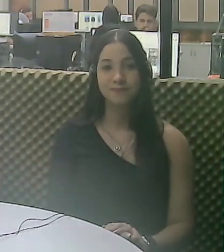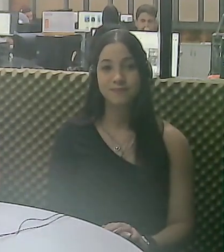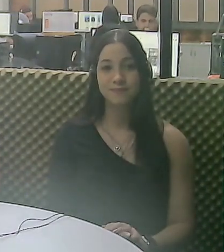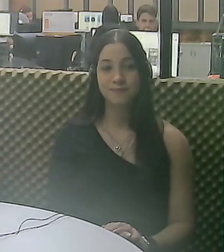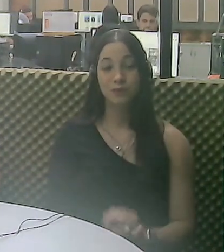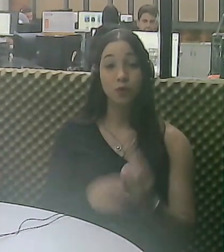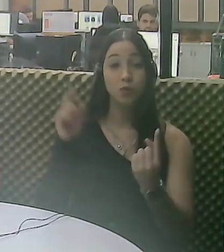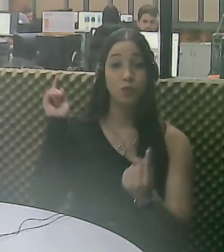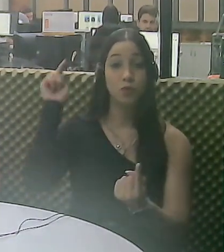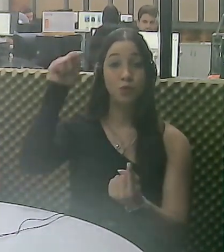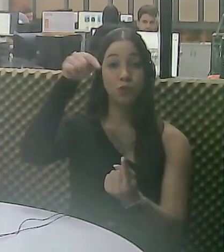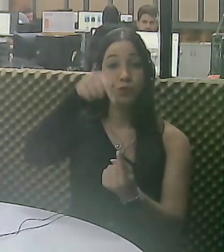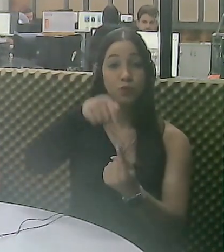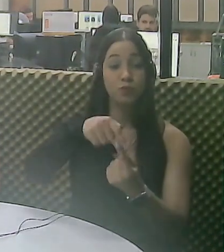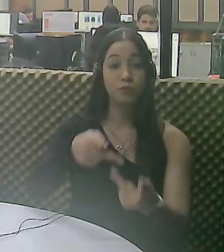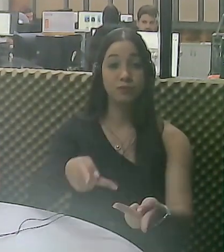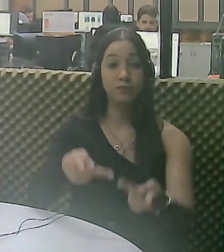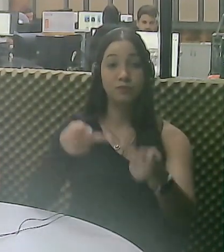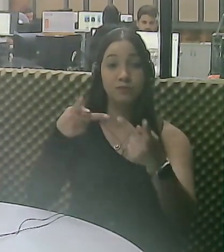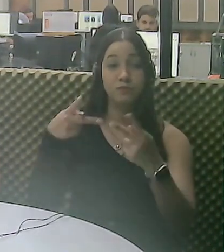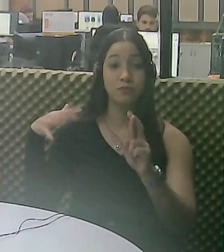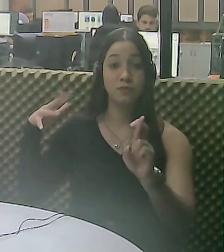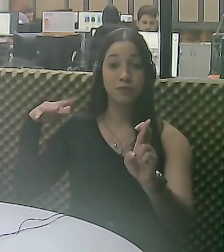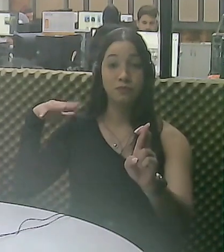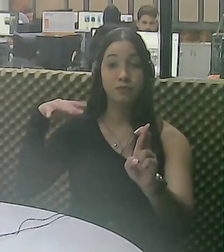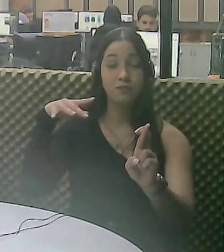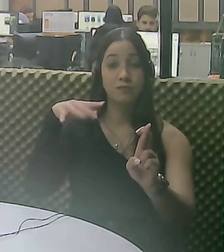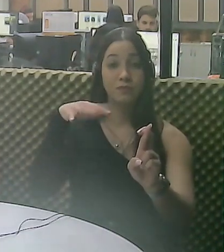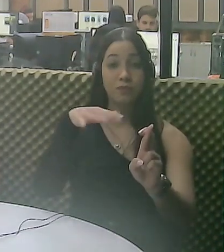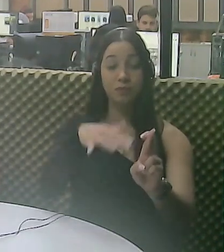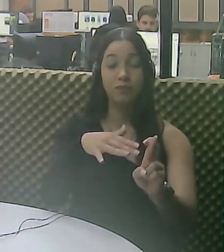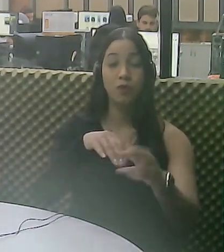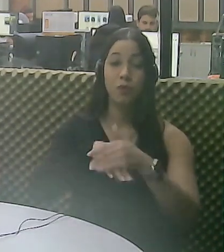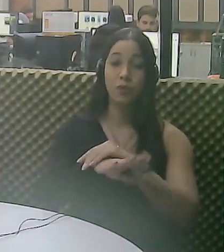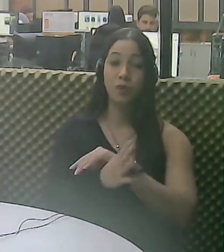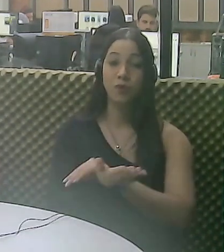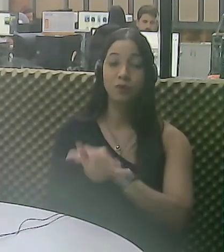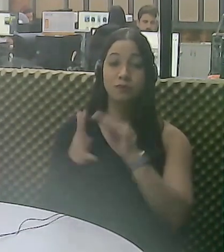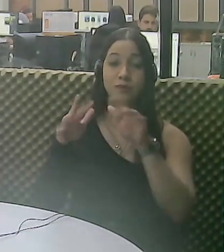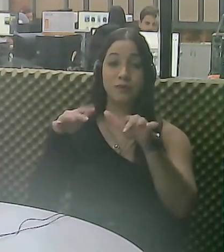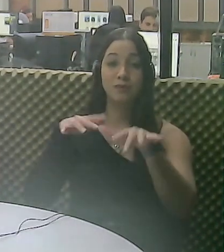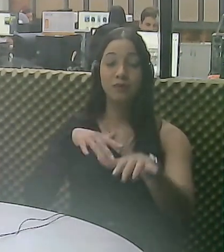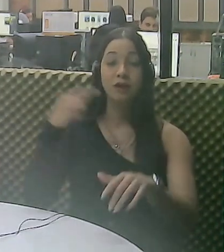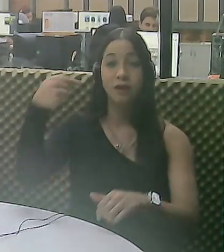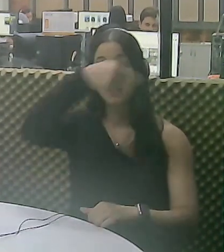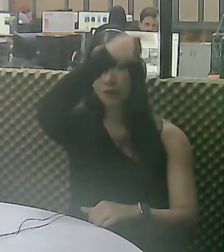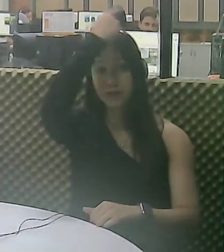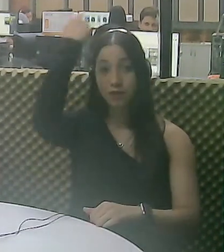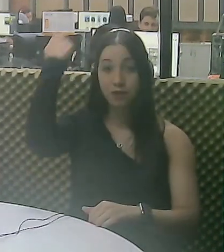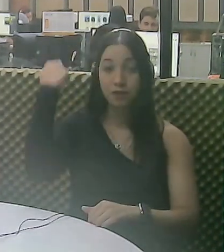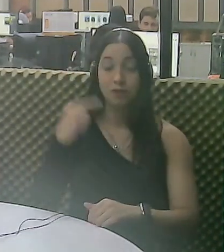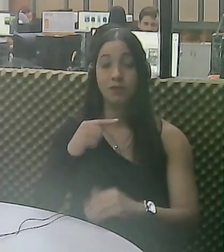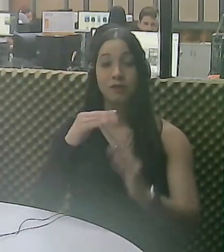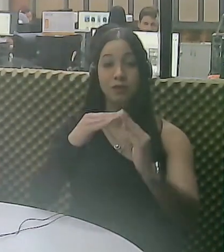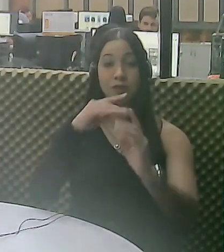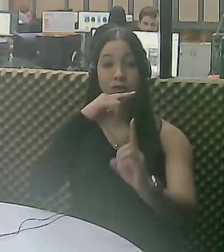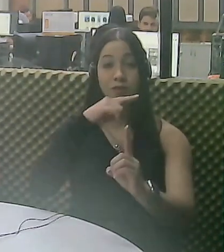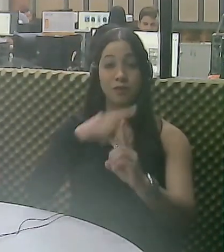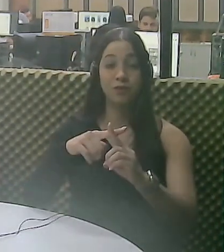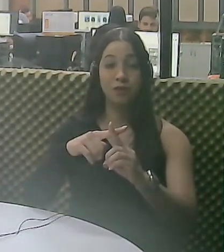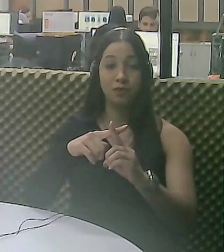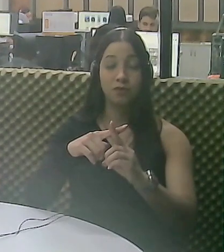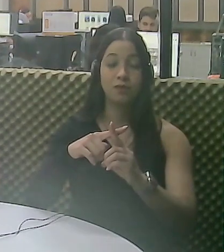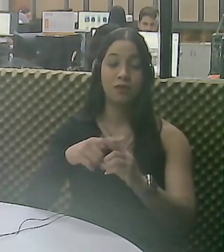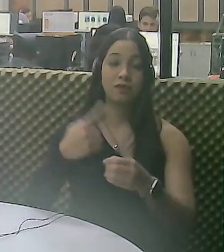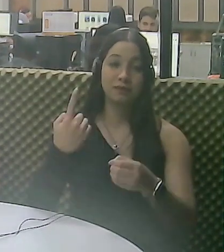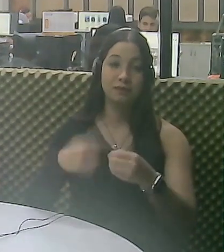Com o intuito de acolher romeiros que iniciarão nos próximos dias a tradicional caminhada até o Santuário de Nossa Senhora da Abadia, na vizinha